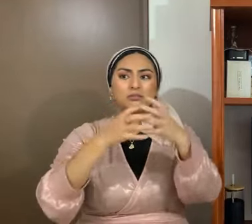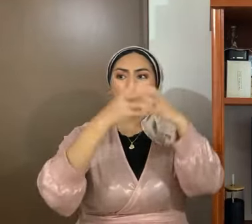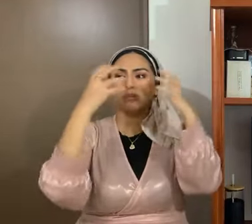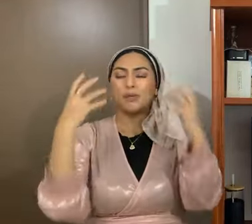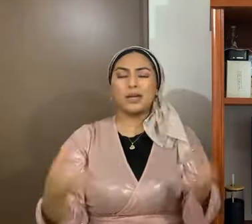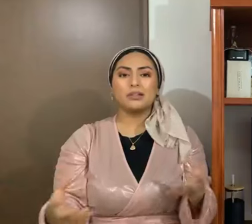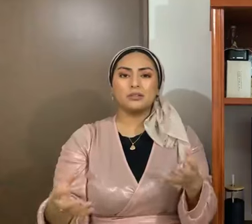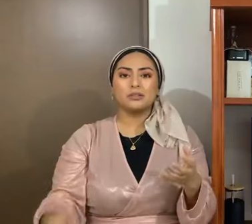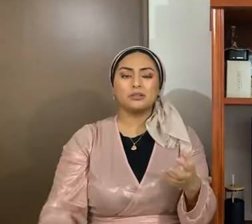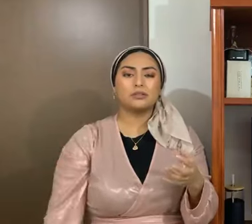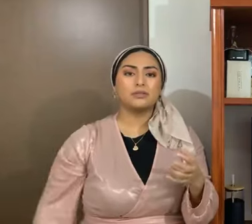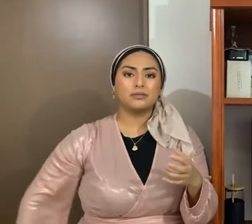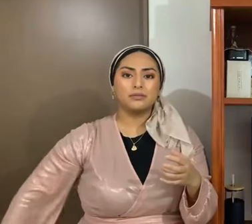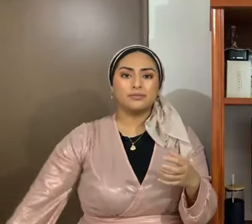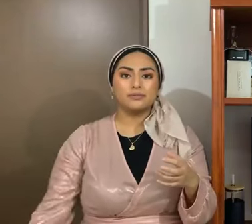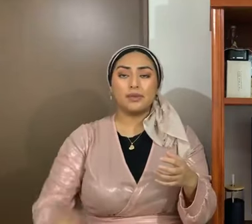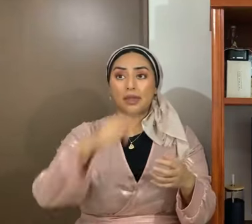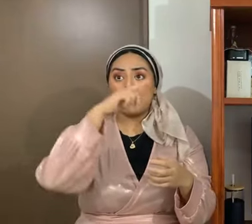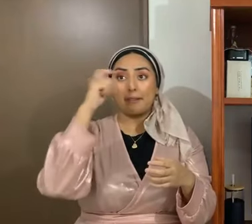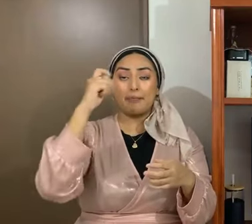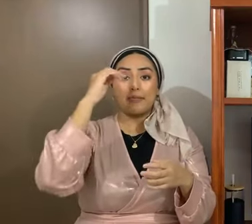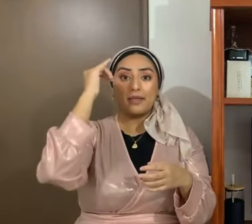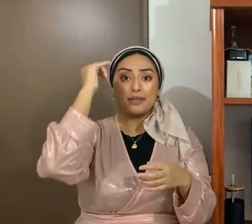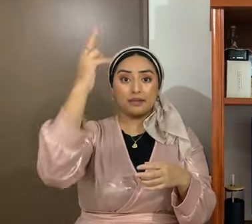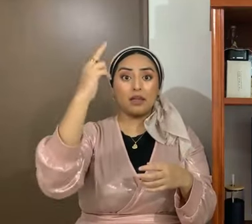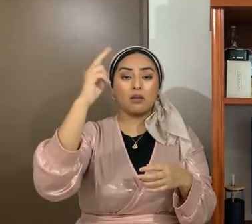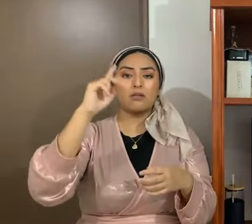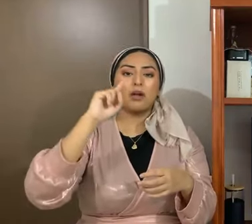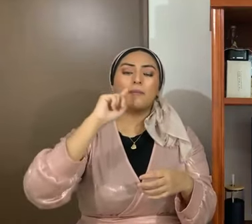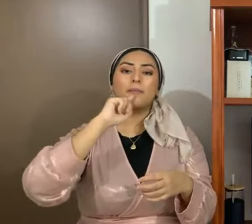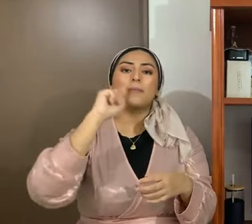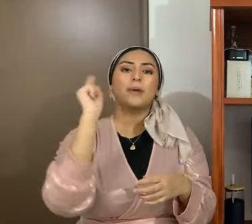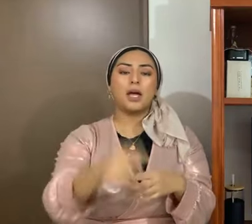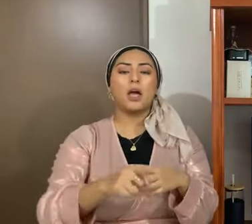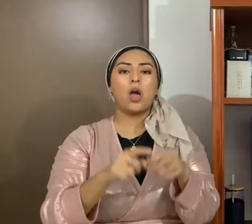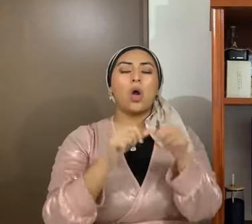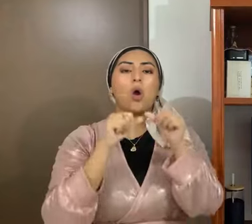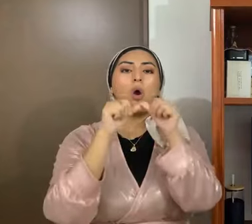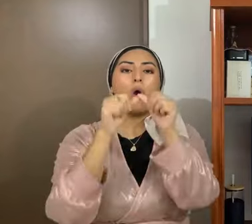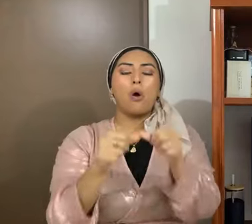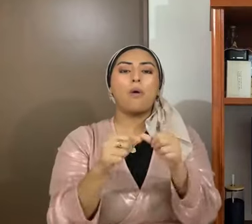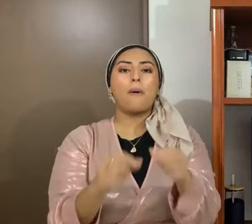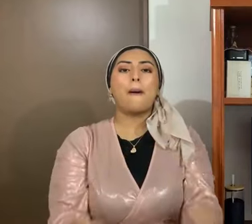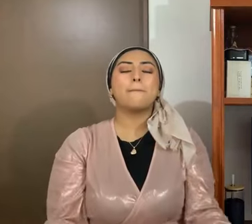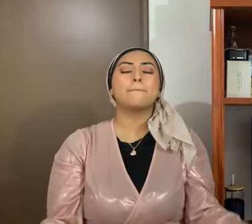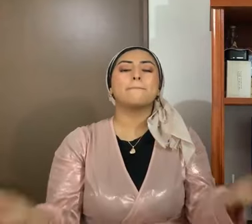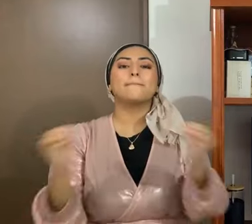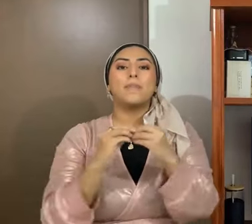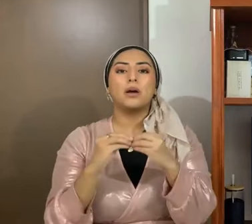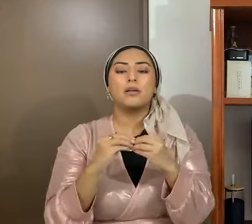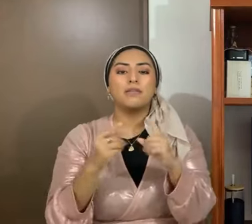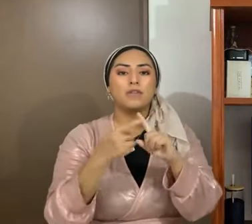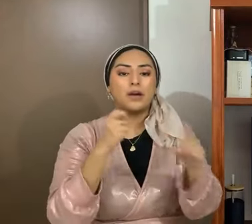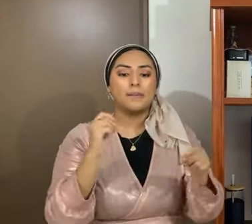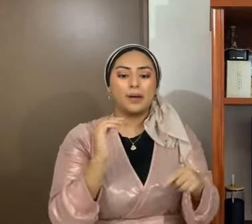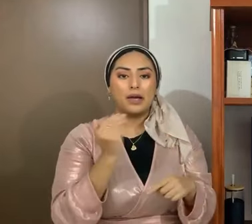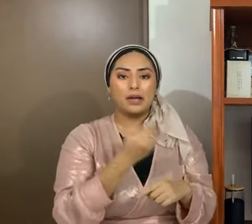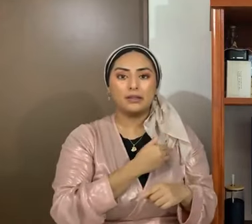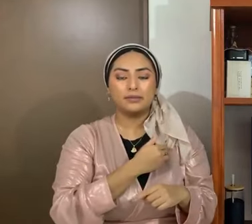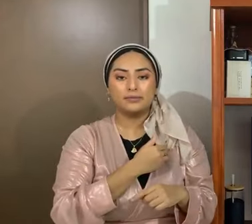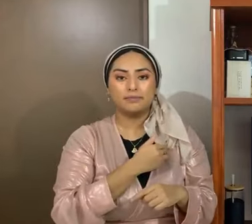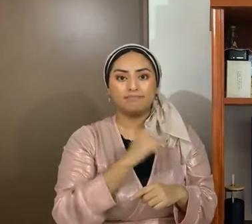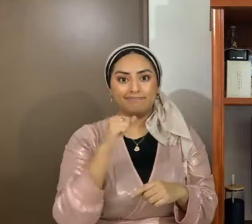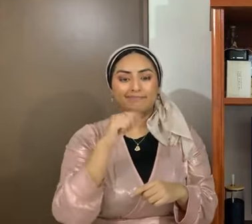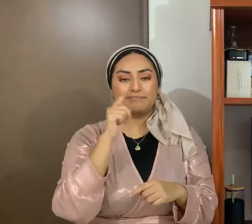tanta purificación? Porque Yahweh exige siempre más de nosotros. Sí,